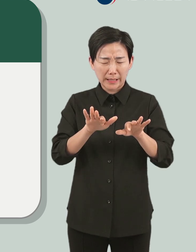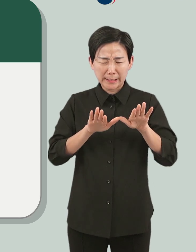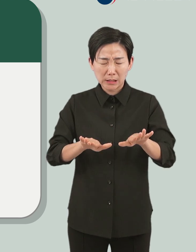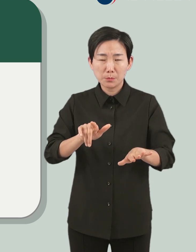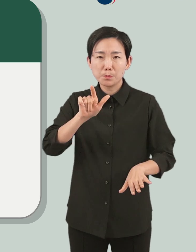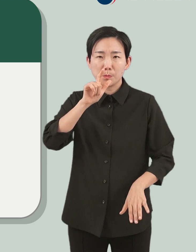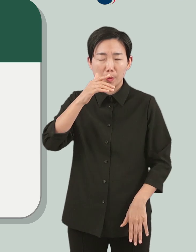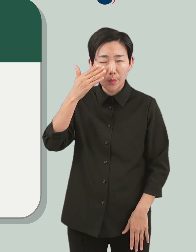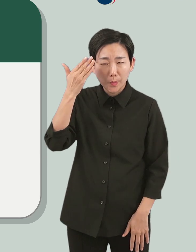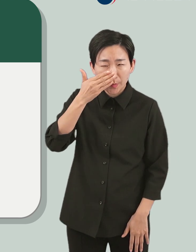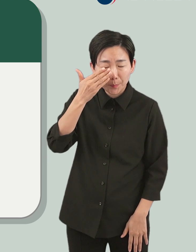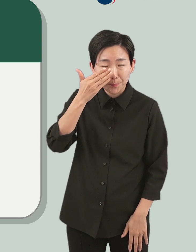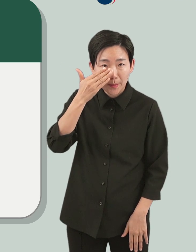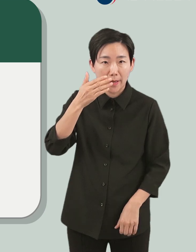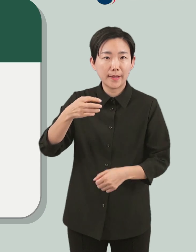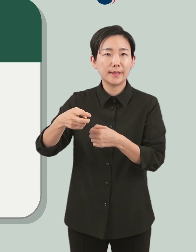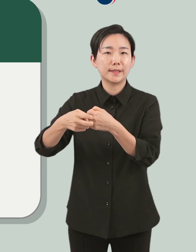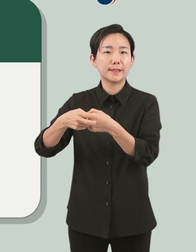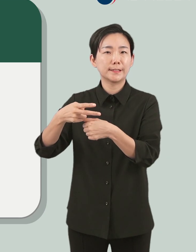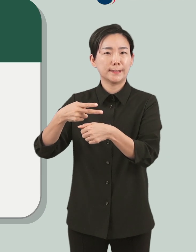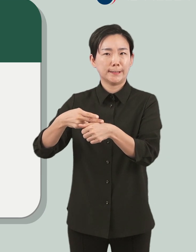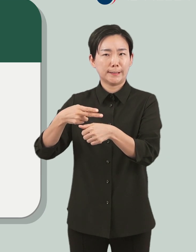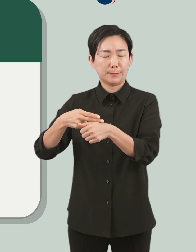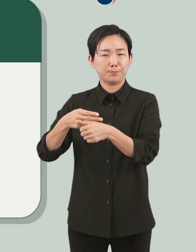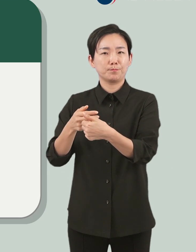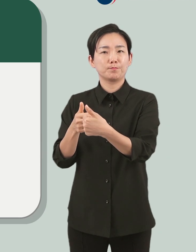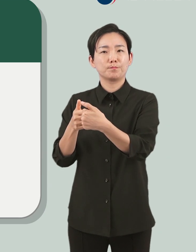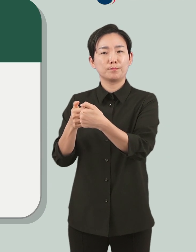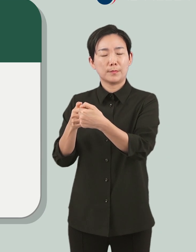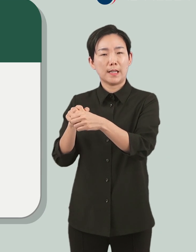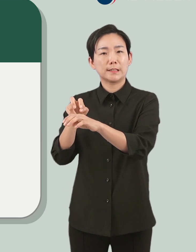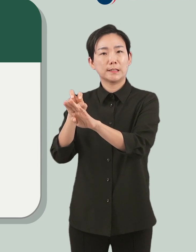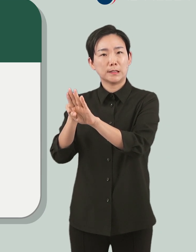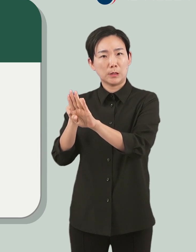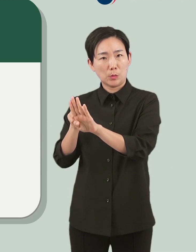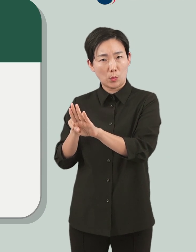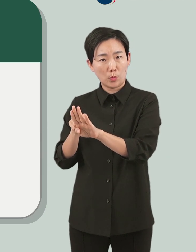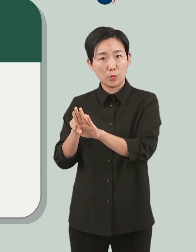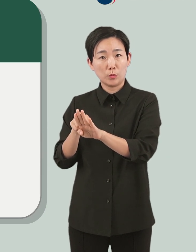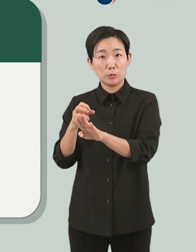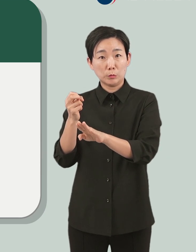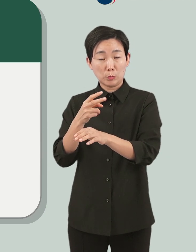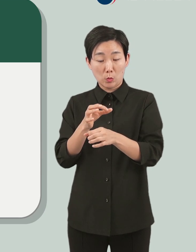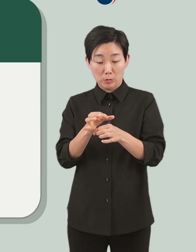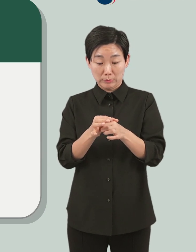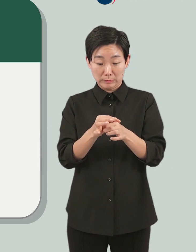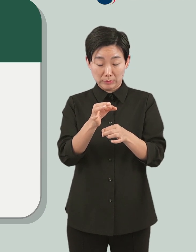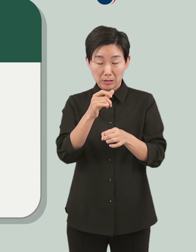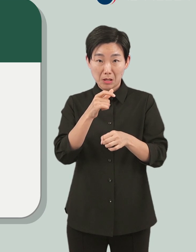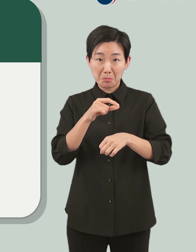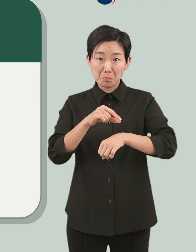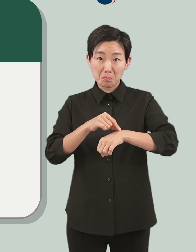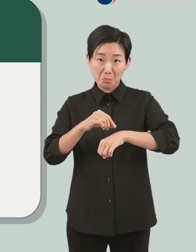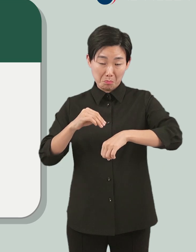피부에 닿으면 미온수로 씻고 이상이 지속되면 의사 진료를 받습니다.